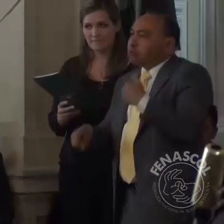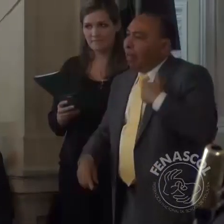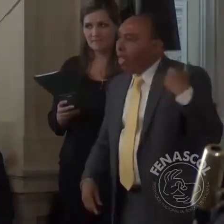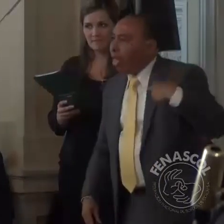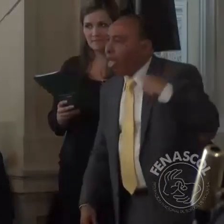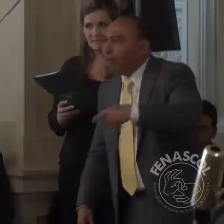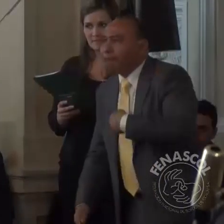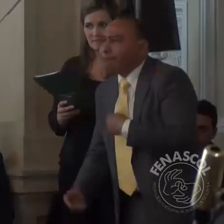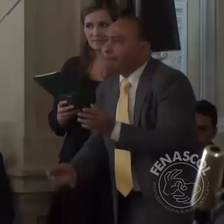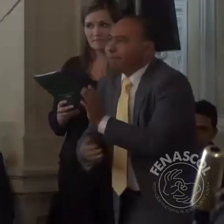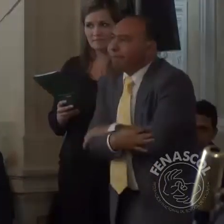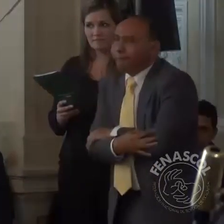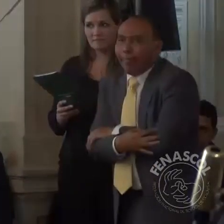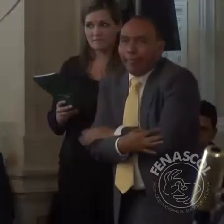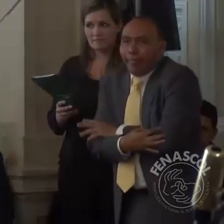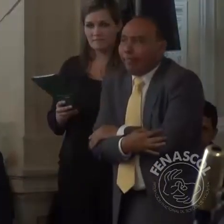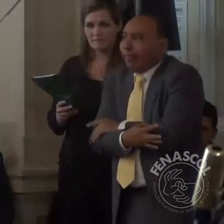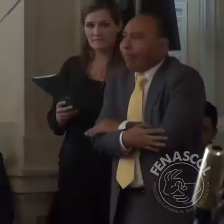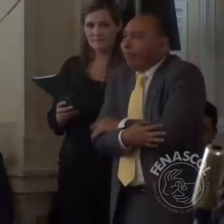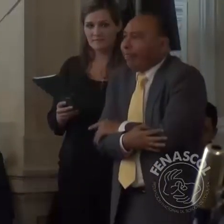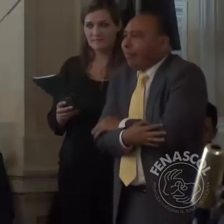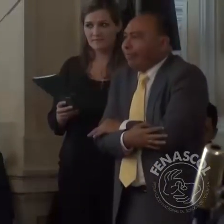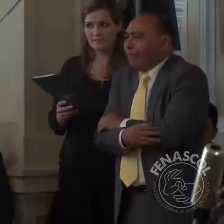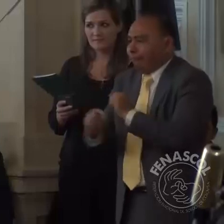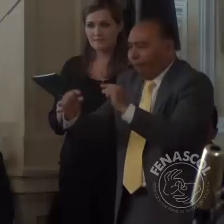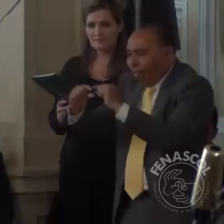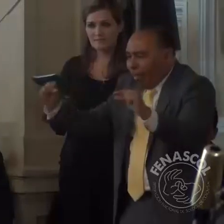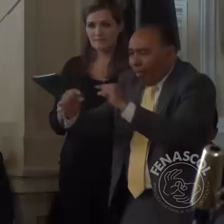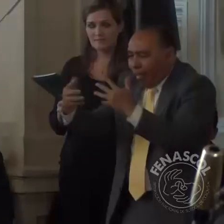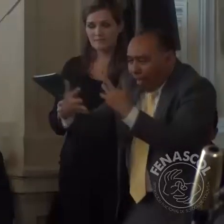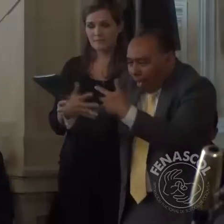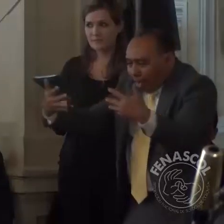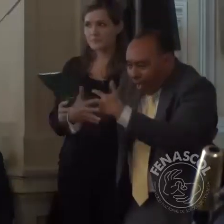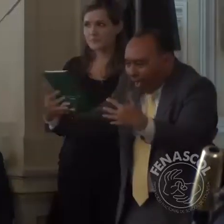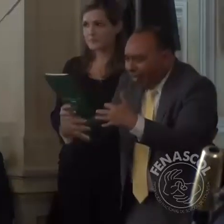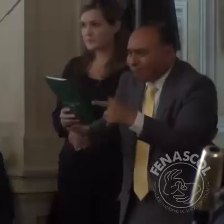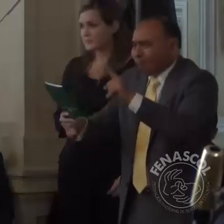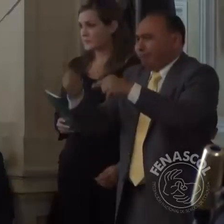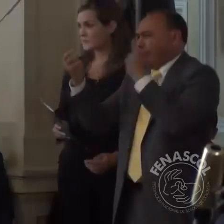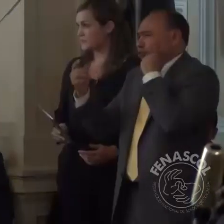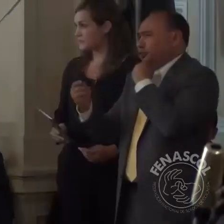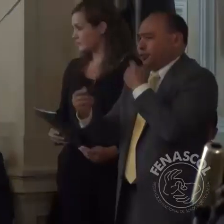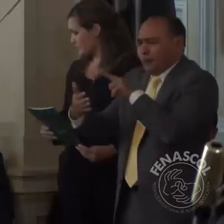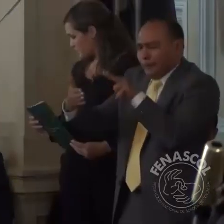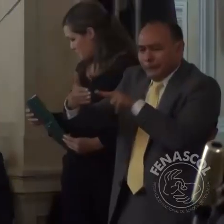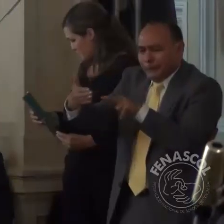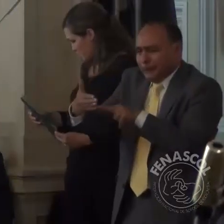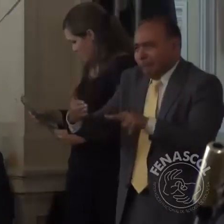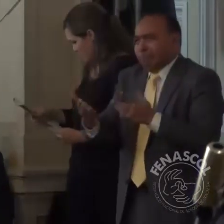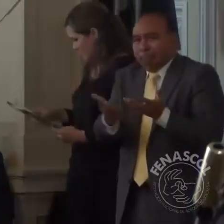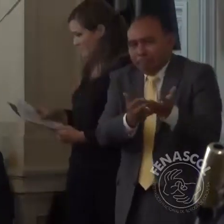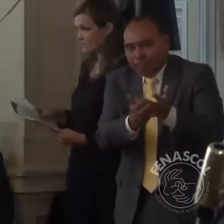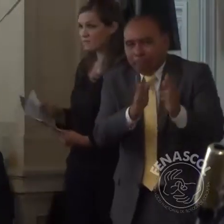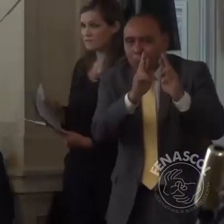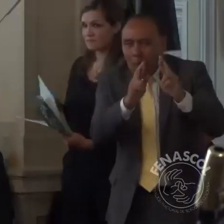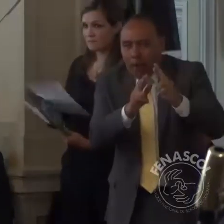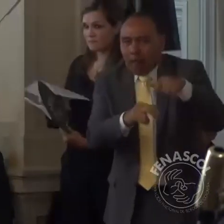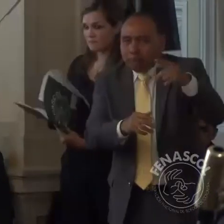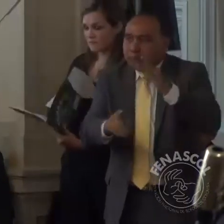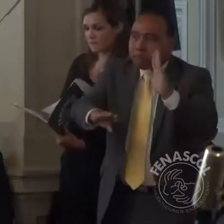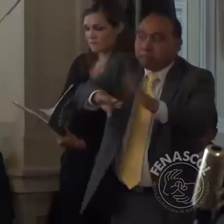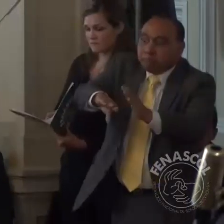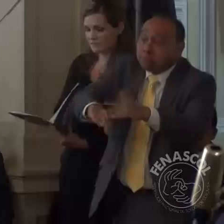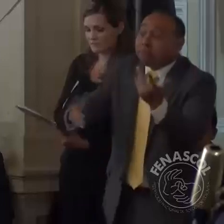se está solicitando que se cumpla con la ley, con el servicio de interpretación. Nosotros, las personas sordas, estamos teniendo muchas